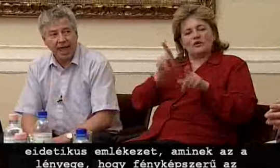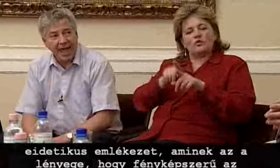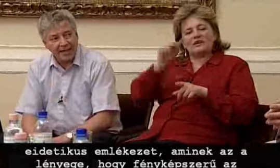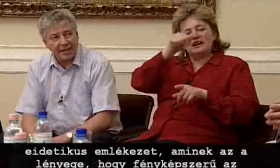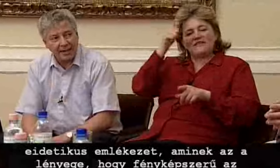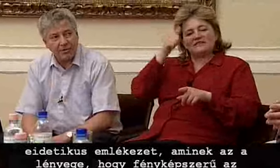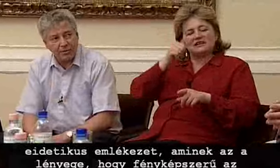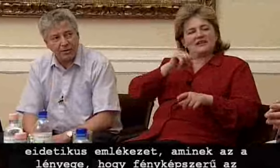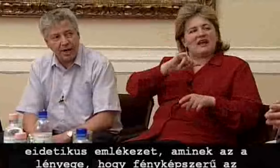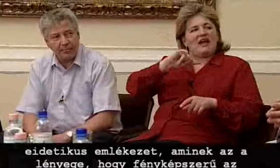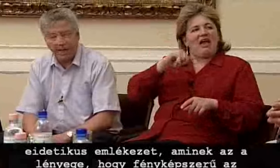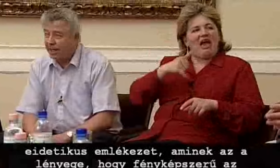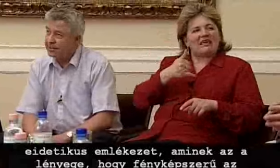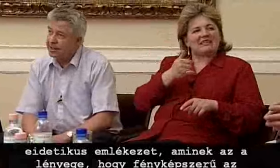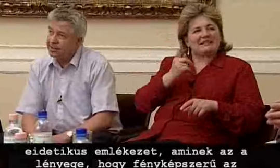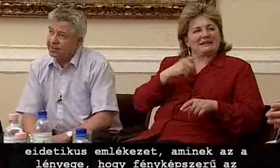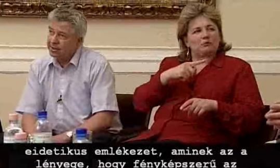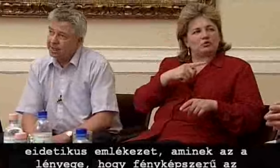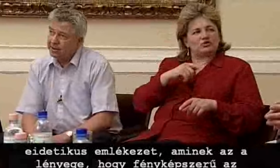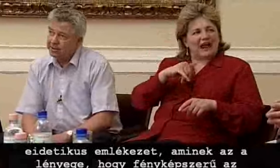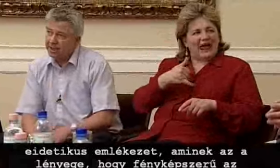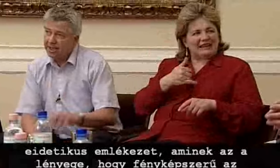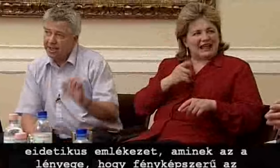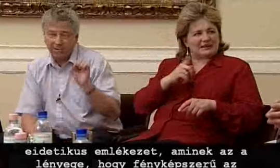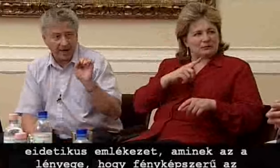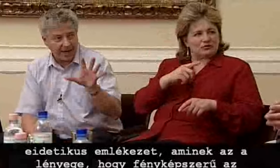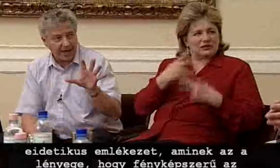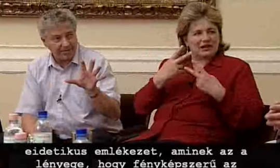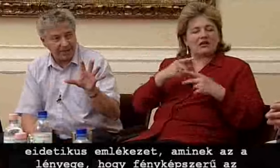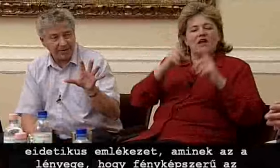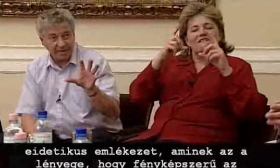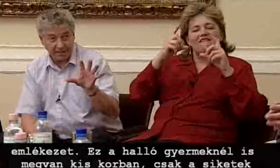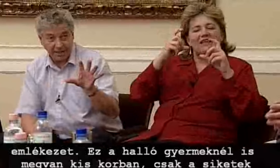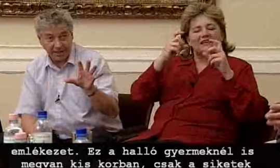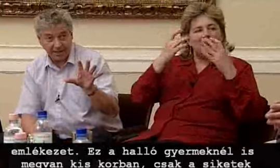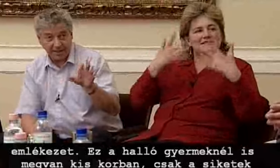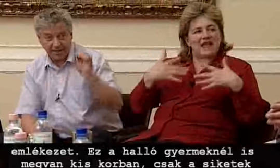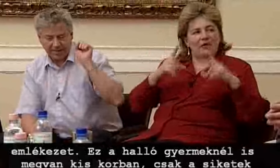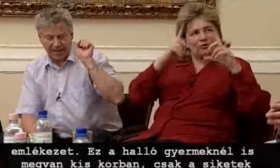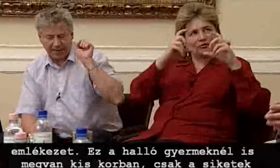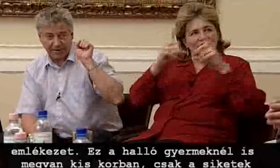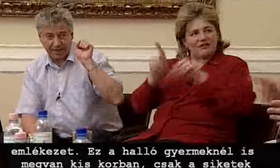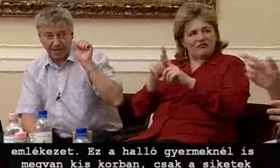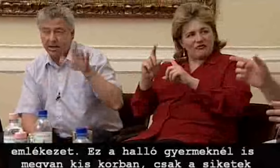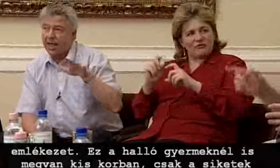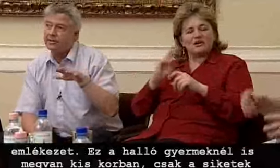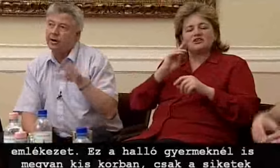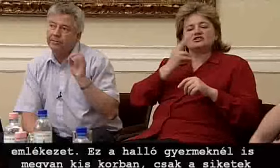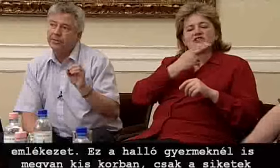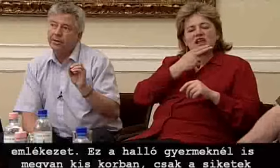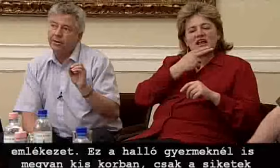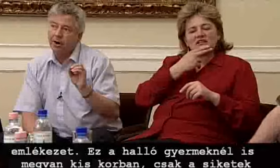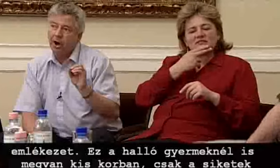úgynevezett eidetikus emlékezet, aminek az a lényege, hogy fényképszerű az emlékezet, tehát a siket, ez